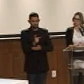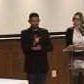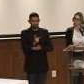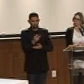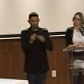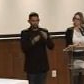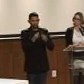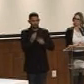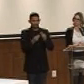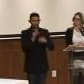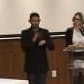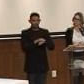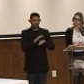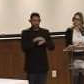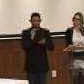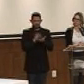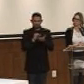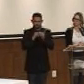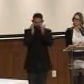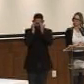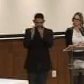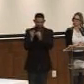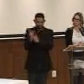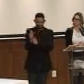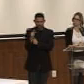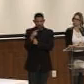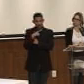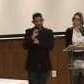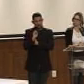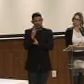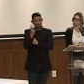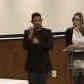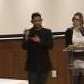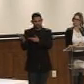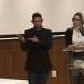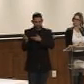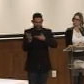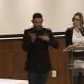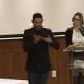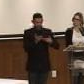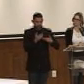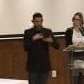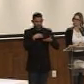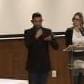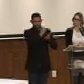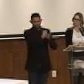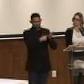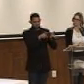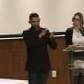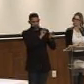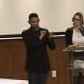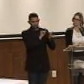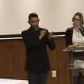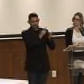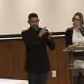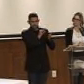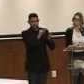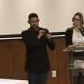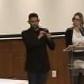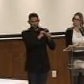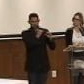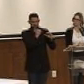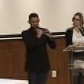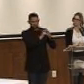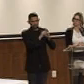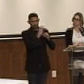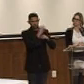De uma forma muito desrespeitosa. Inclusive, eu recebi a minha portaria de exoneração por e-mail, depois